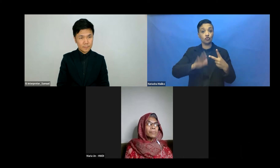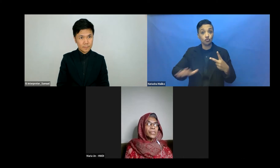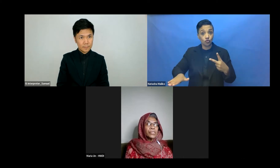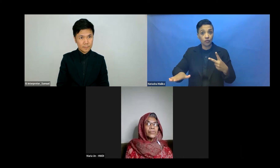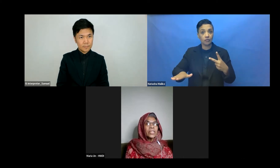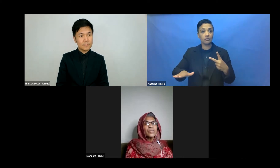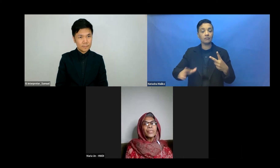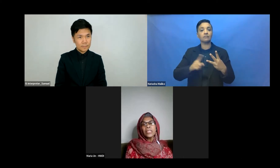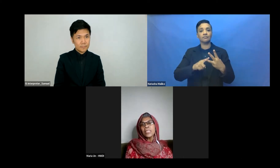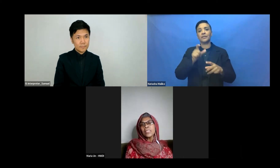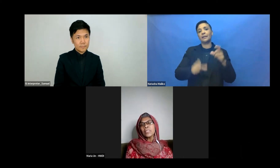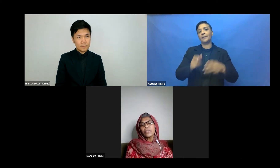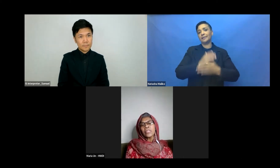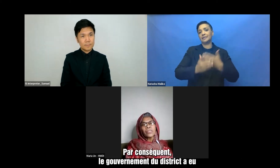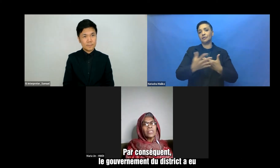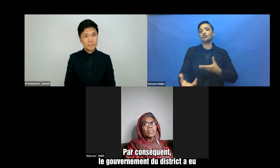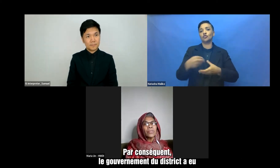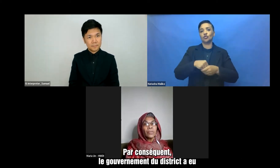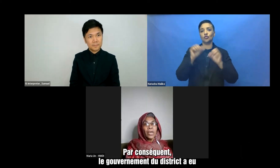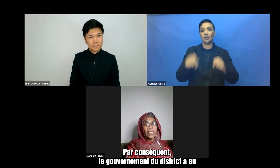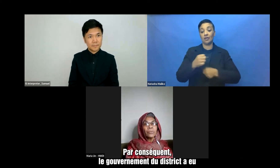du district et sous-district.